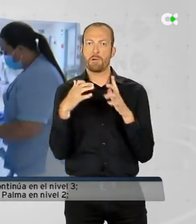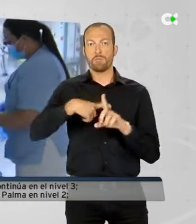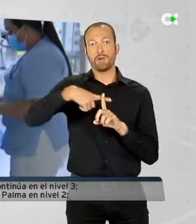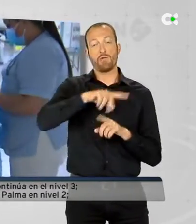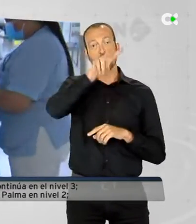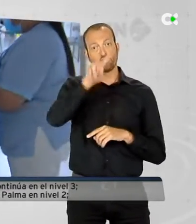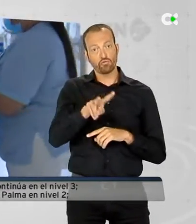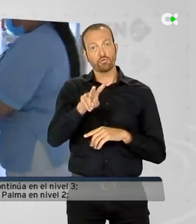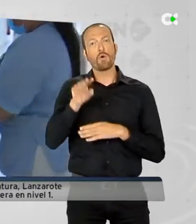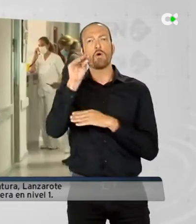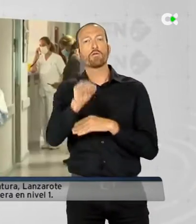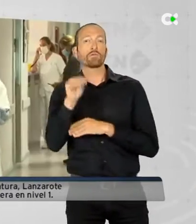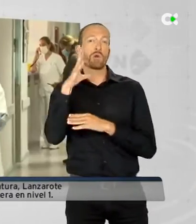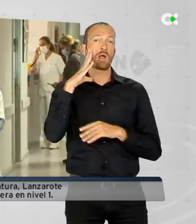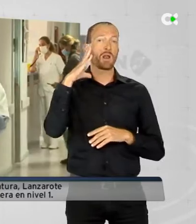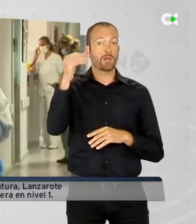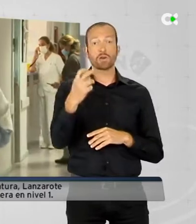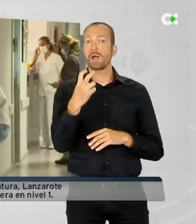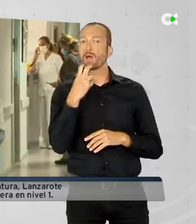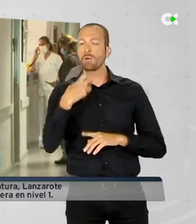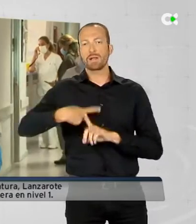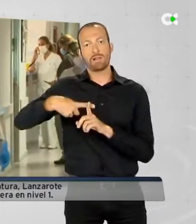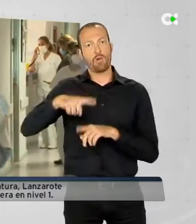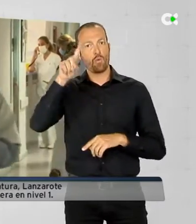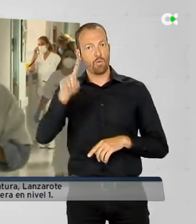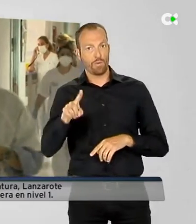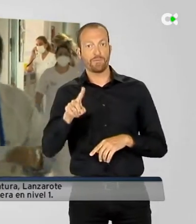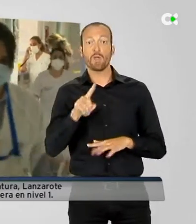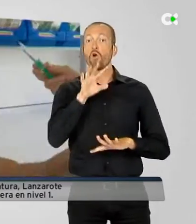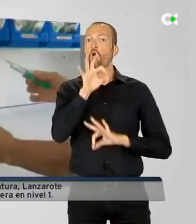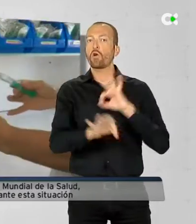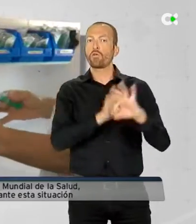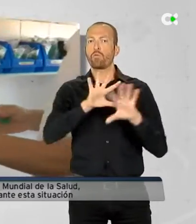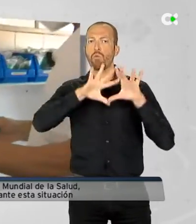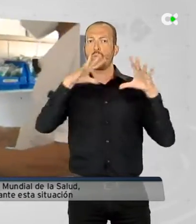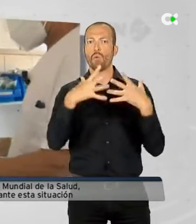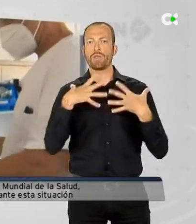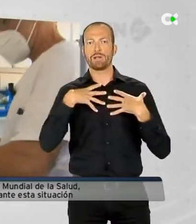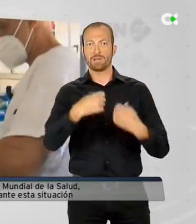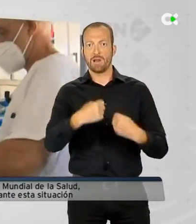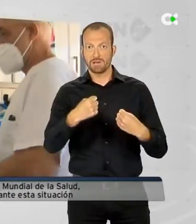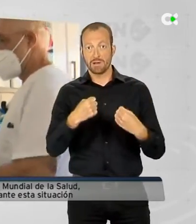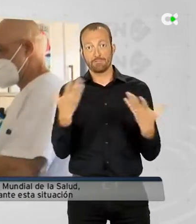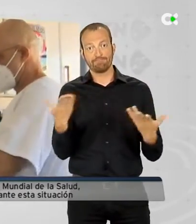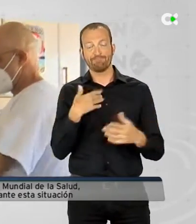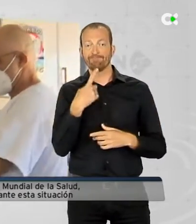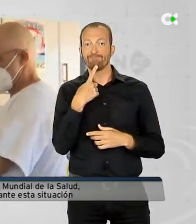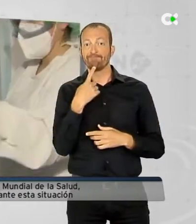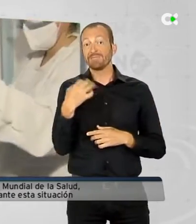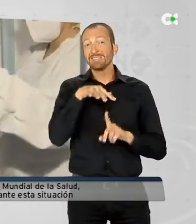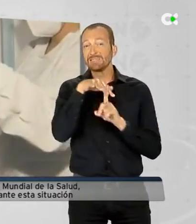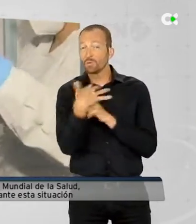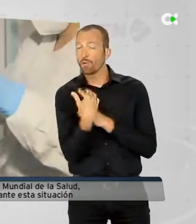Palma en el 2 y Fuerteventura y Lanzarote y La Gomera en el nivel 1. La Organización Mundial de la Salud, por su parte, ante